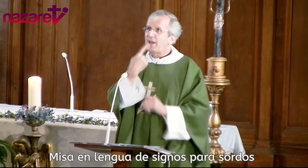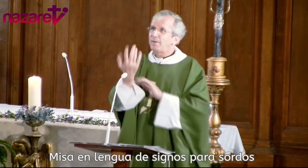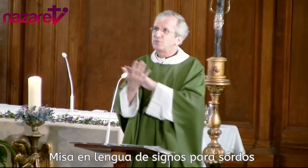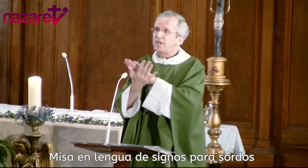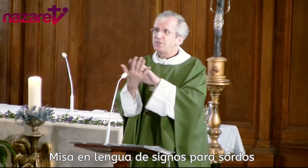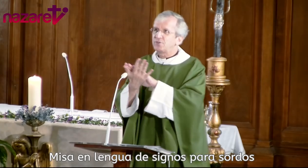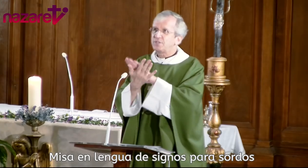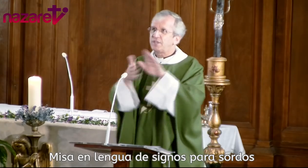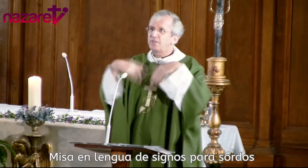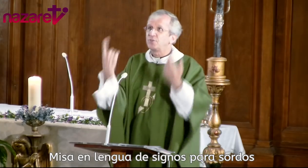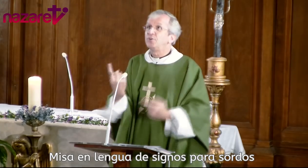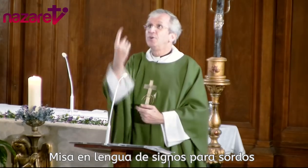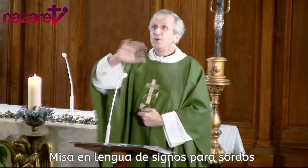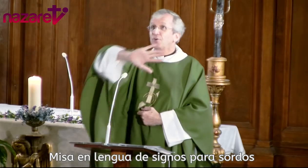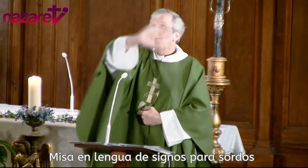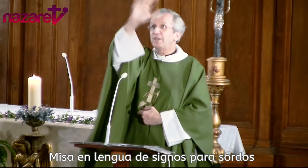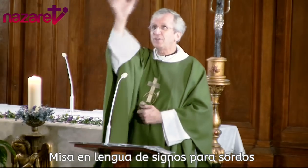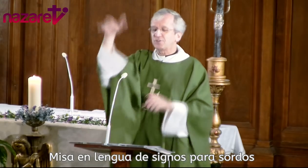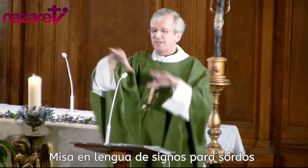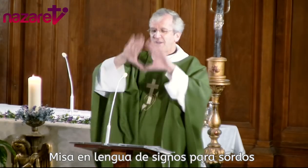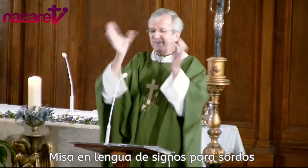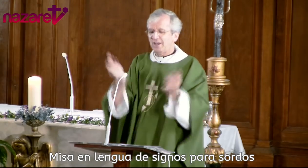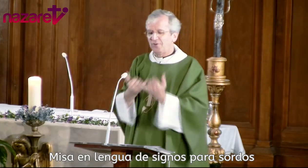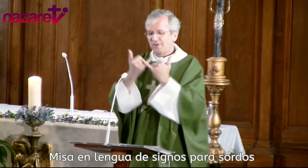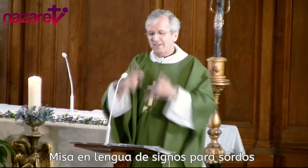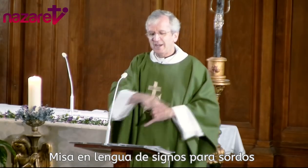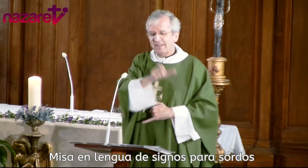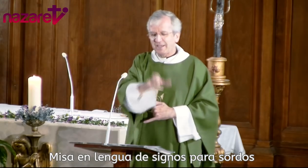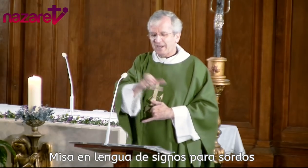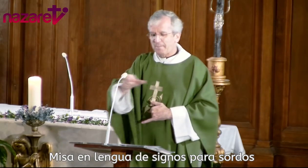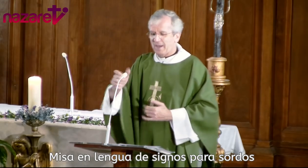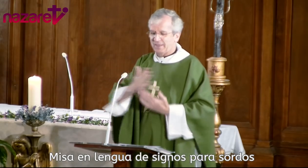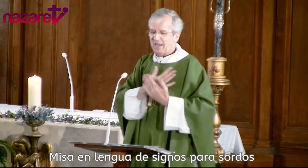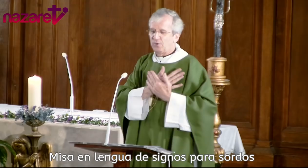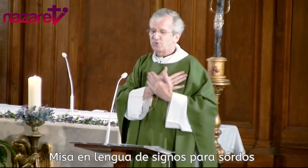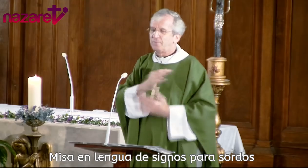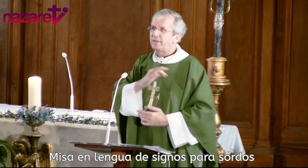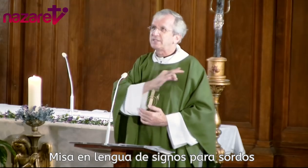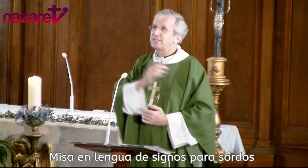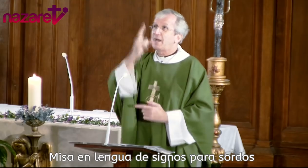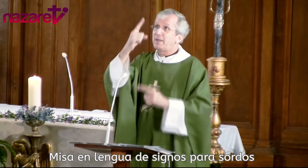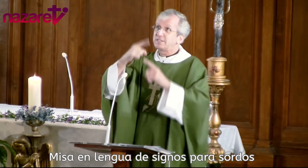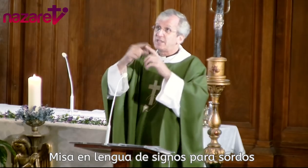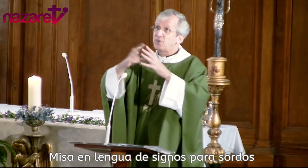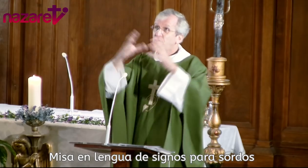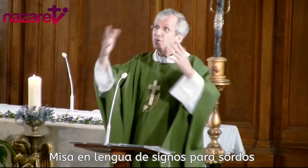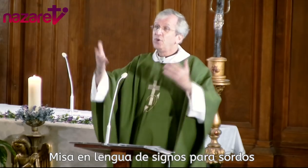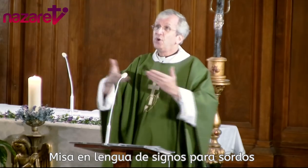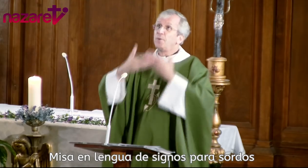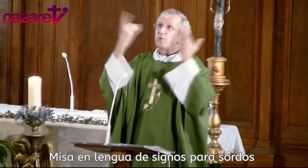alabamos a Dios diciendo: gloria a Dios en el cielo y en la tierra paz a los hombres que ama el Señor. Por tu